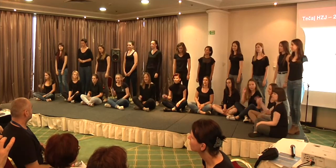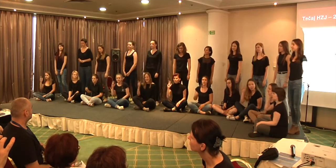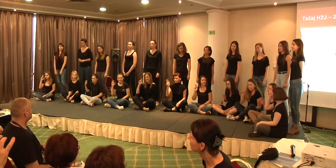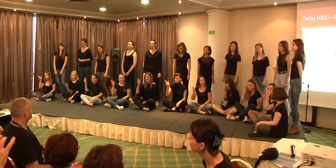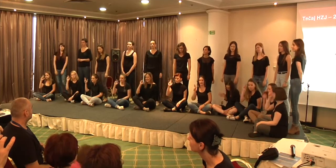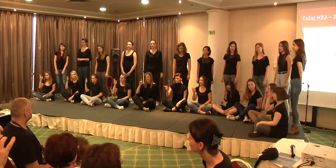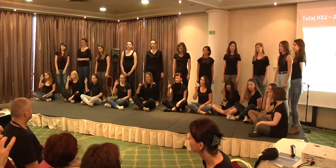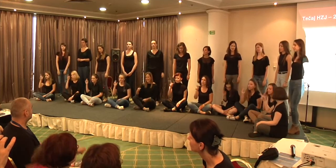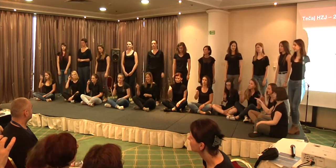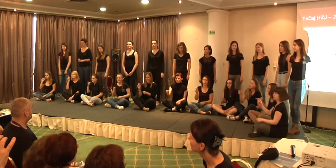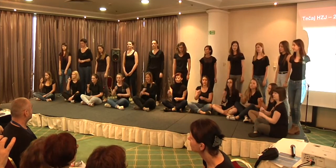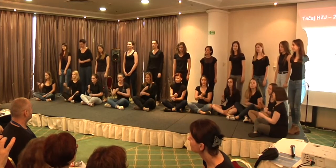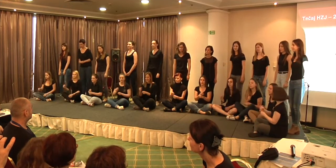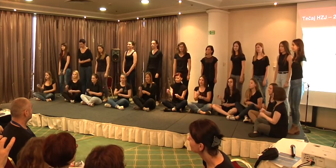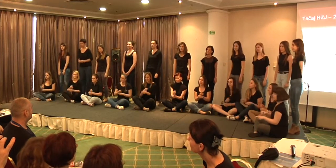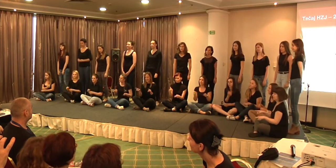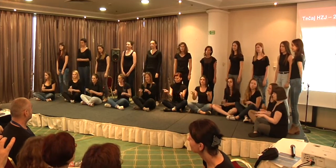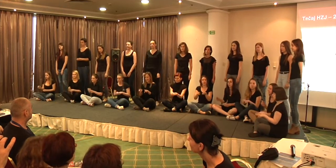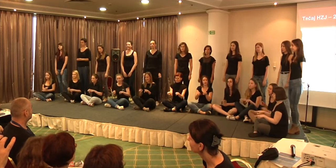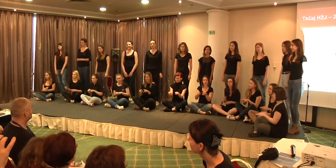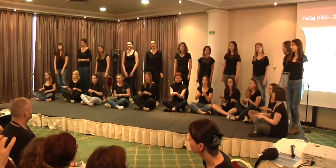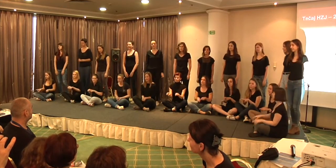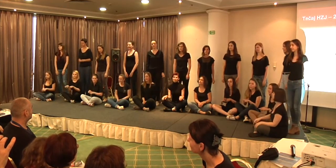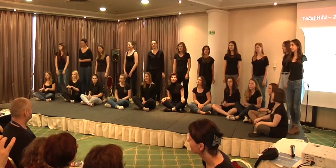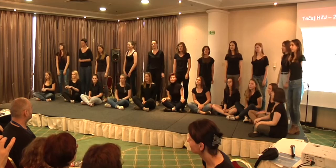Za uzvrat ti ne tražim puno,